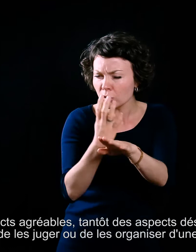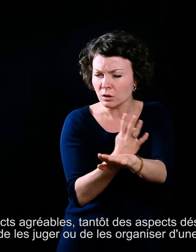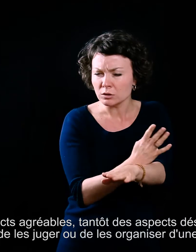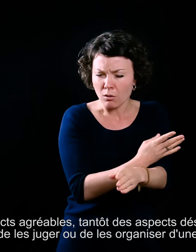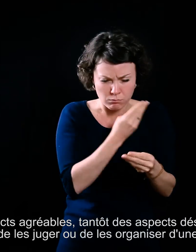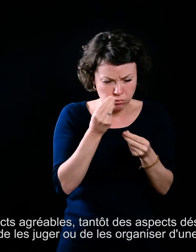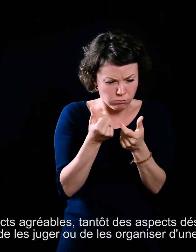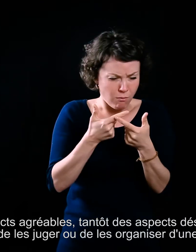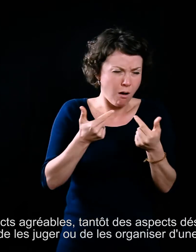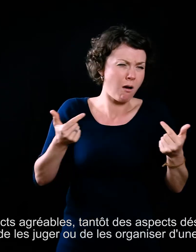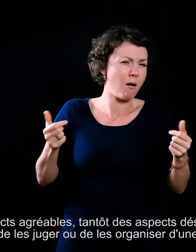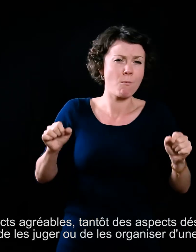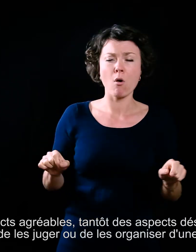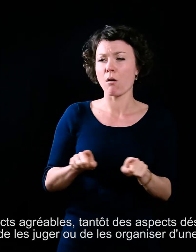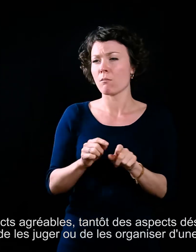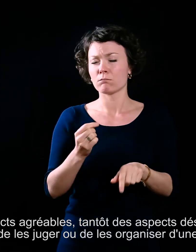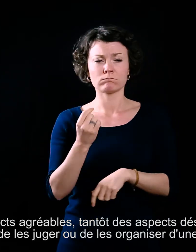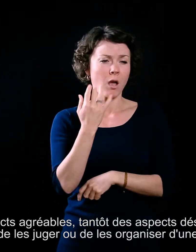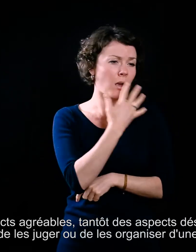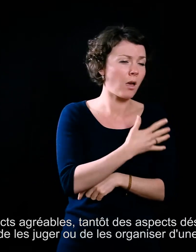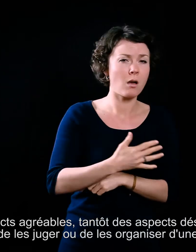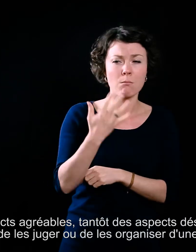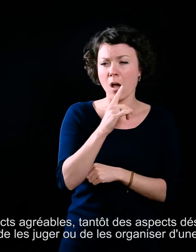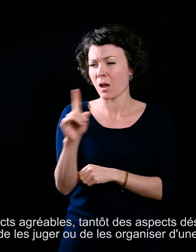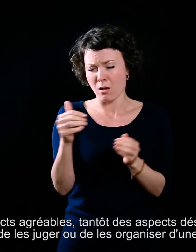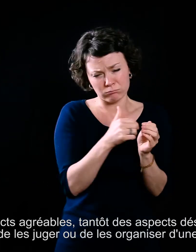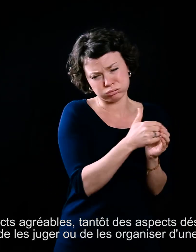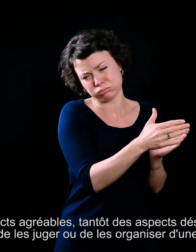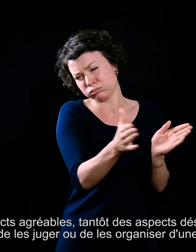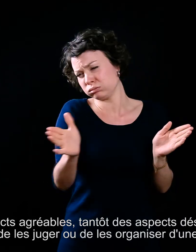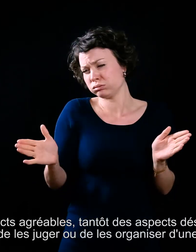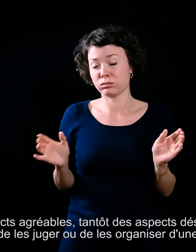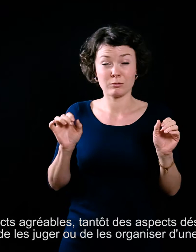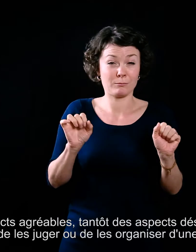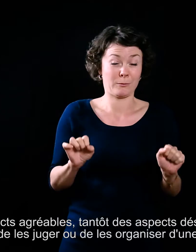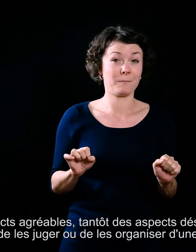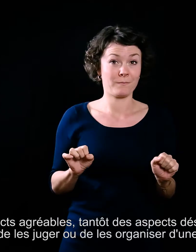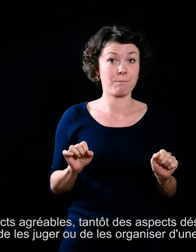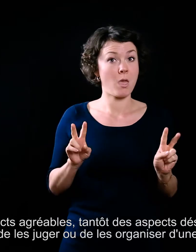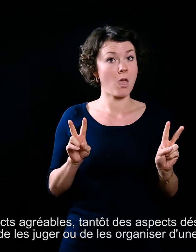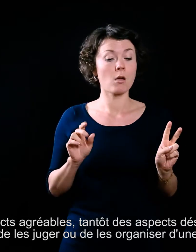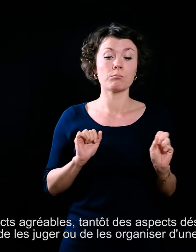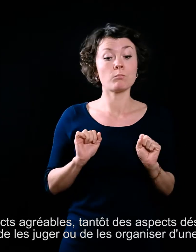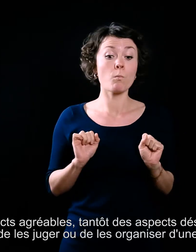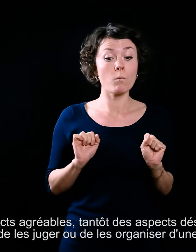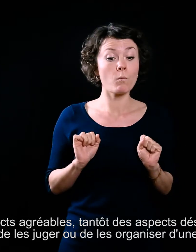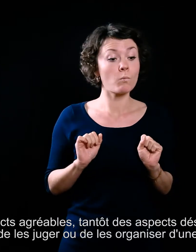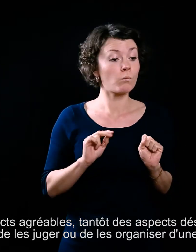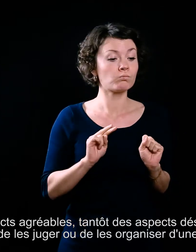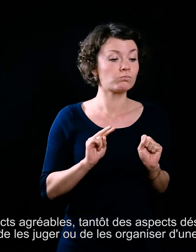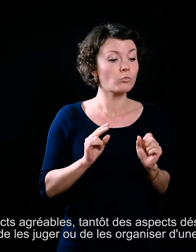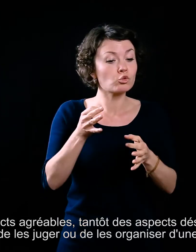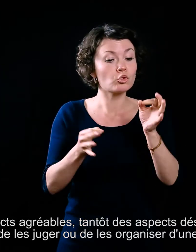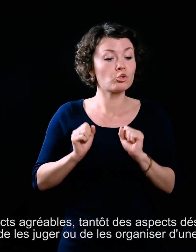d'expériences, tantôt des aspects agréables, tantôt des aspects désagréables. Le propos n'est pas de les